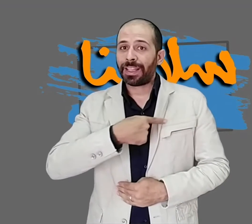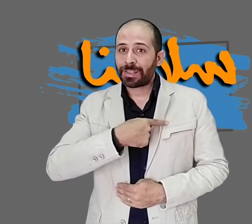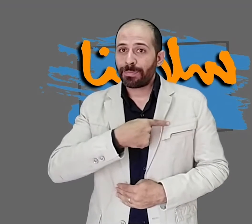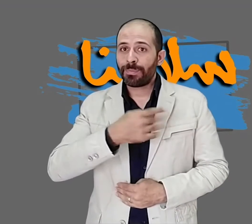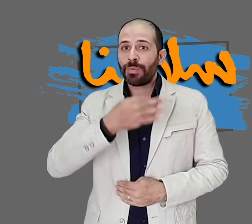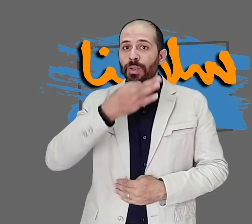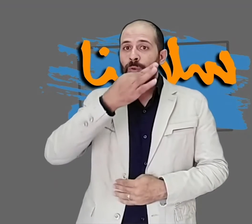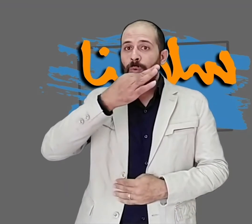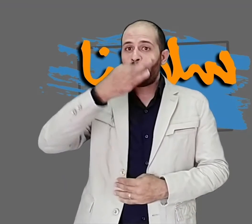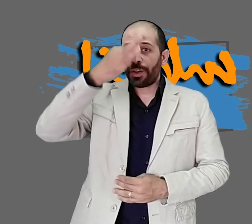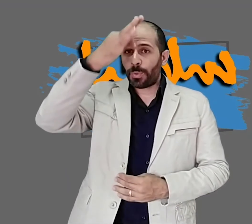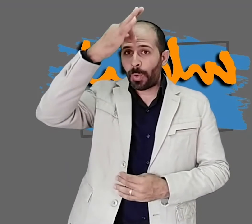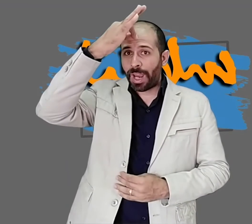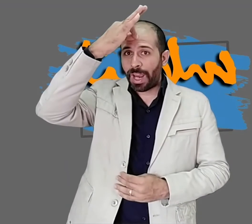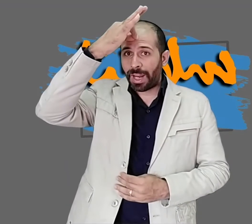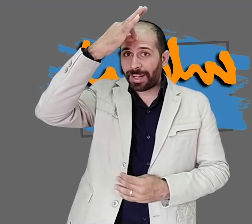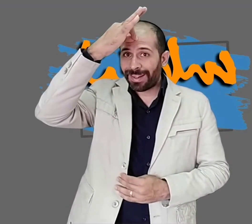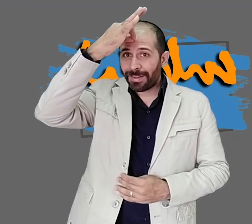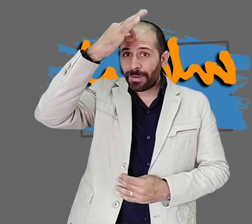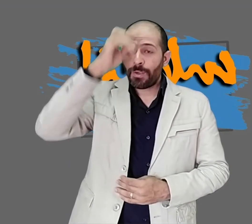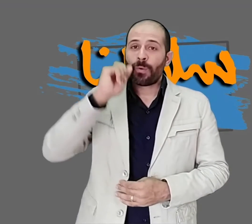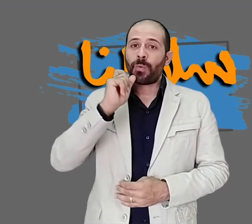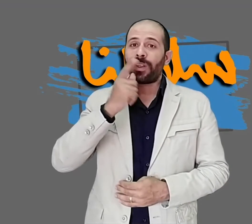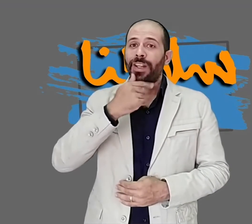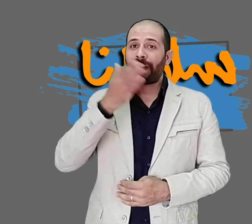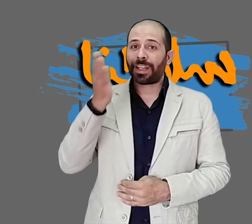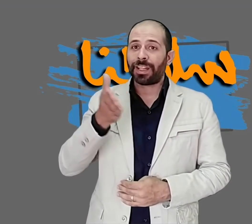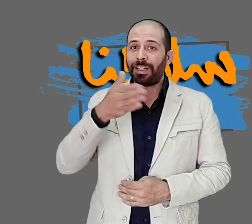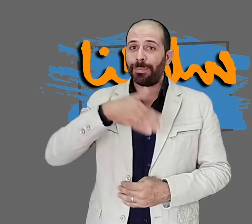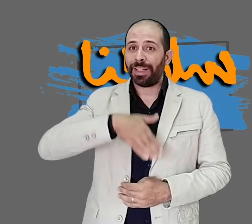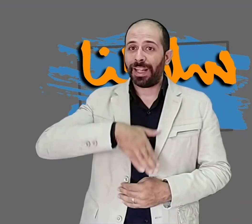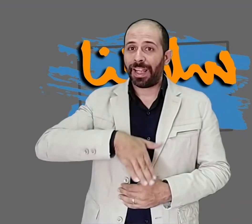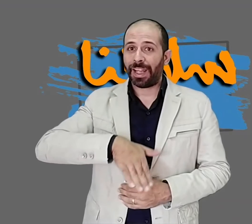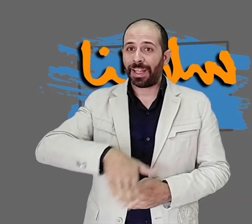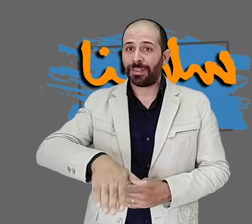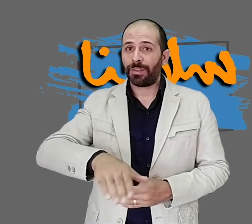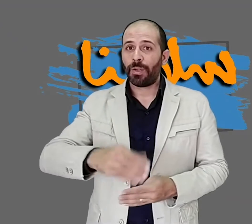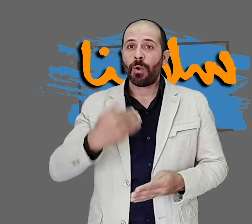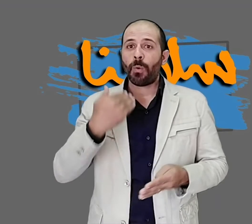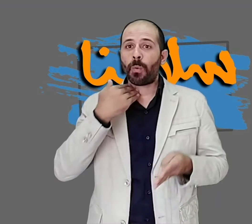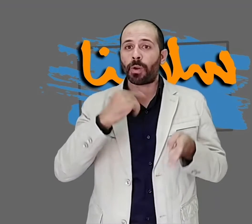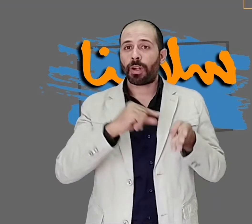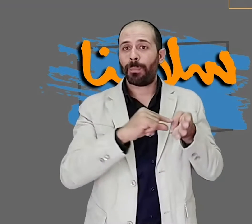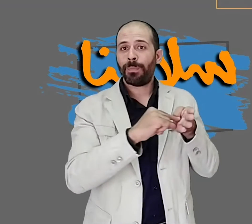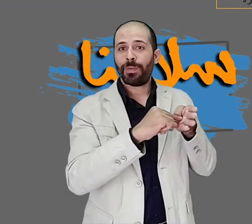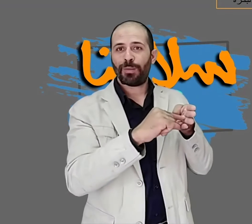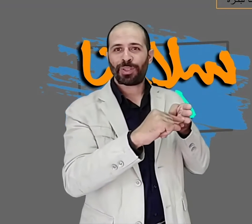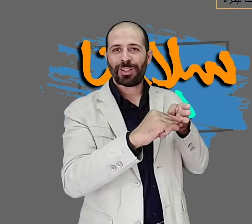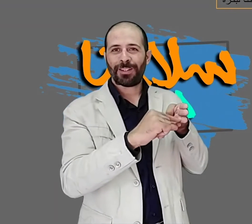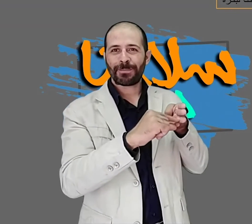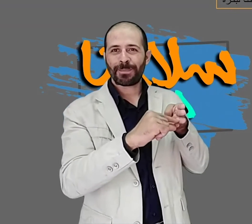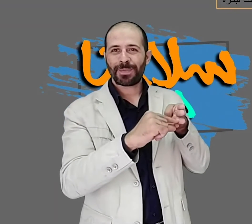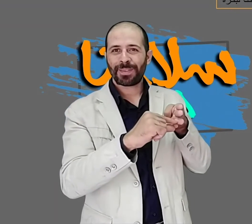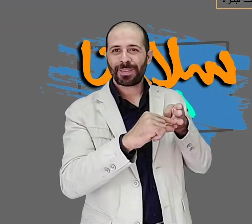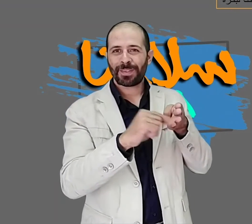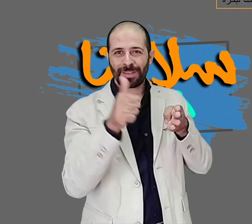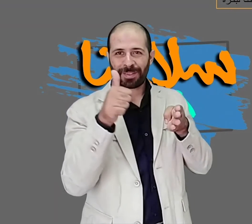اسم وعنوان وتاريخ الميلاد ورقم البطاقة.